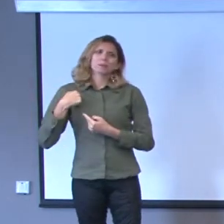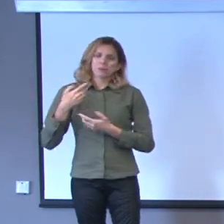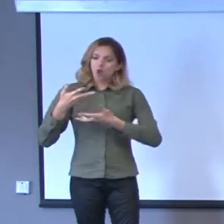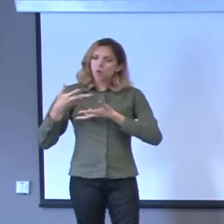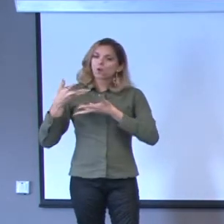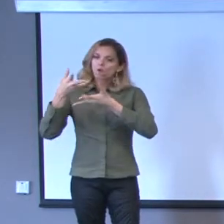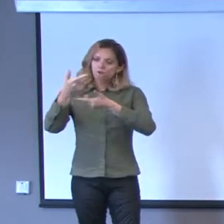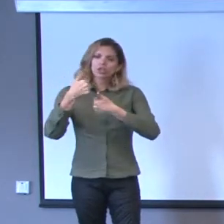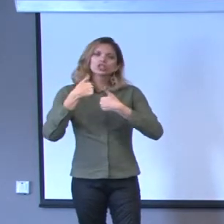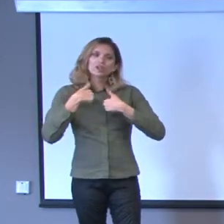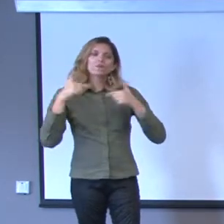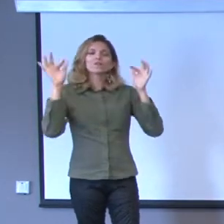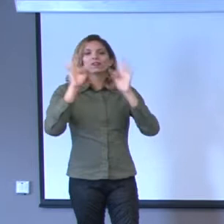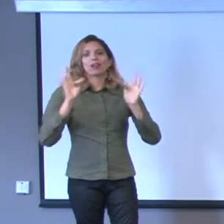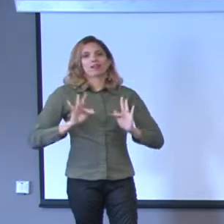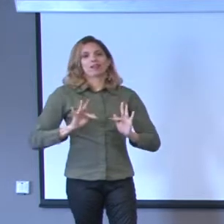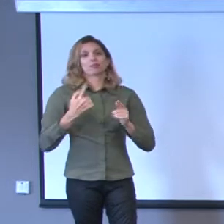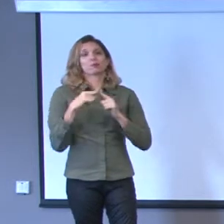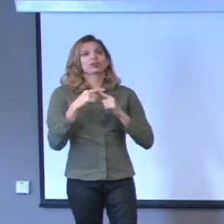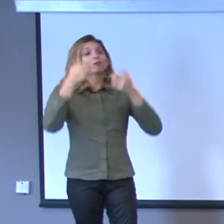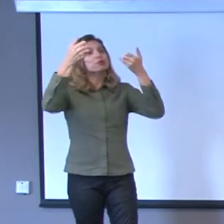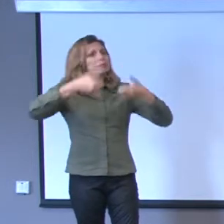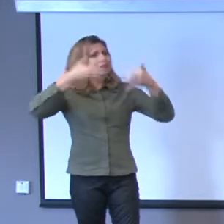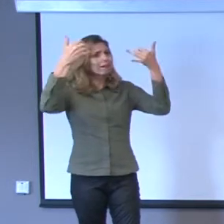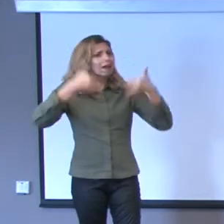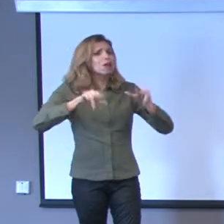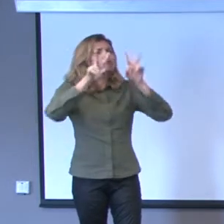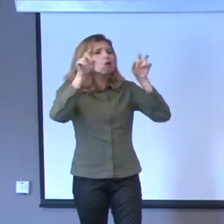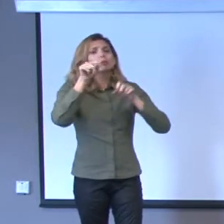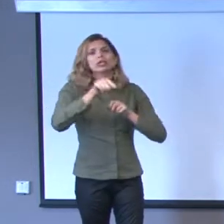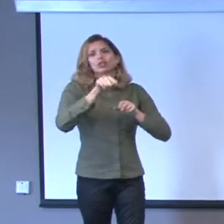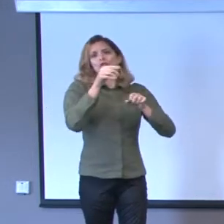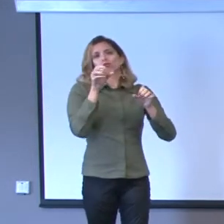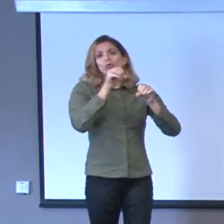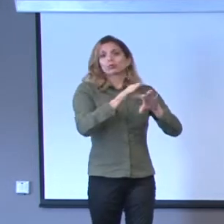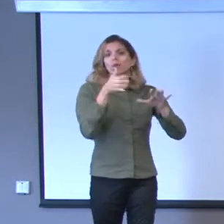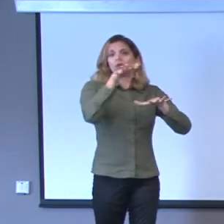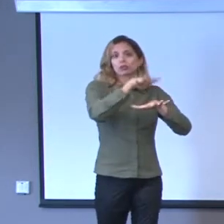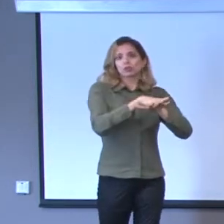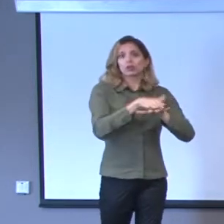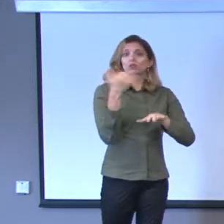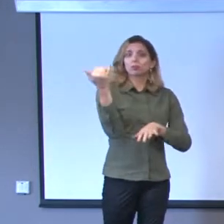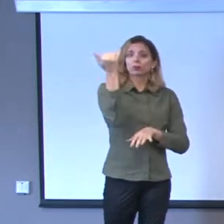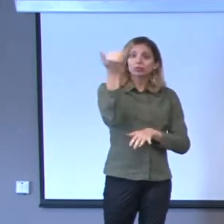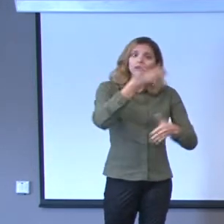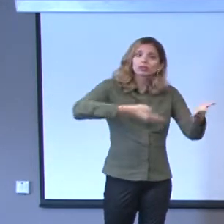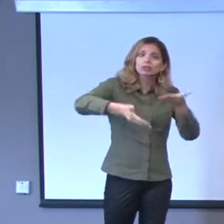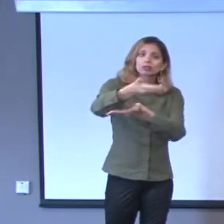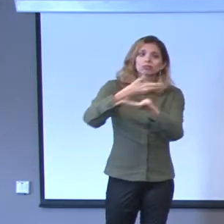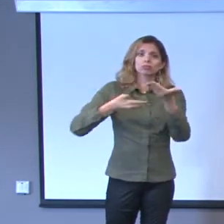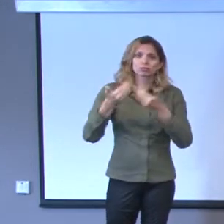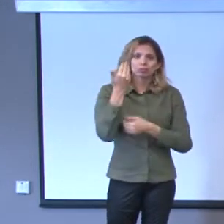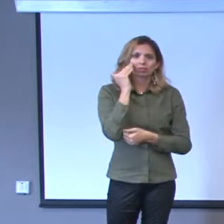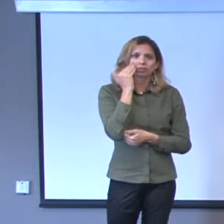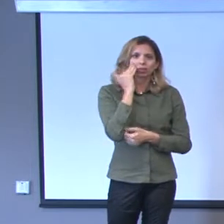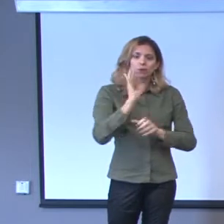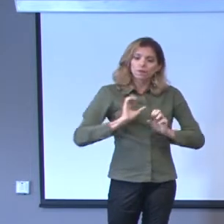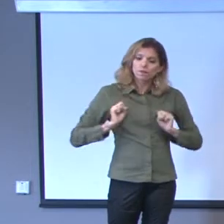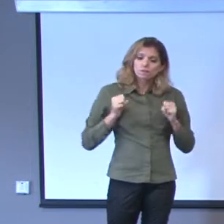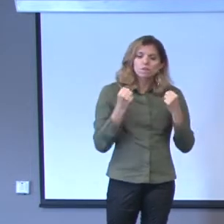muito contente. E tenho recebido outros para discutir a escola inclusiva e para